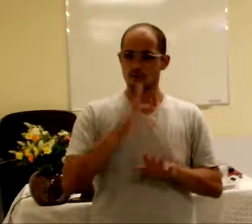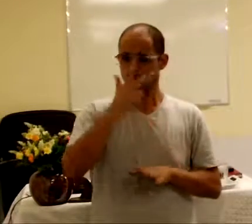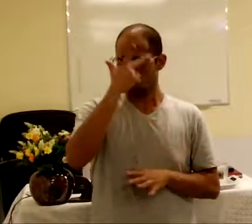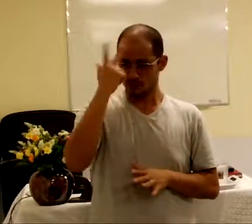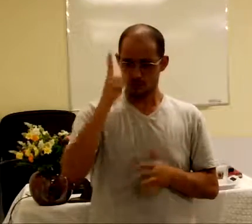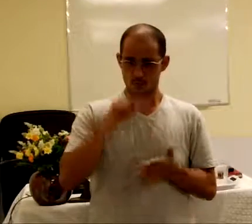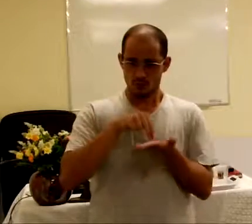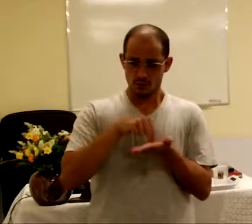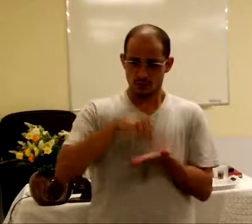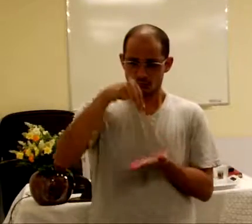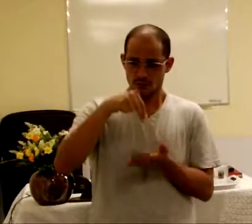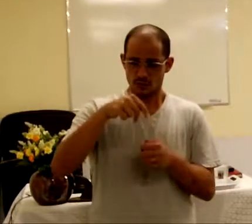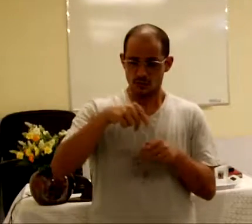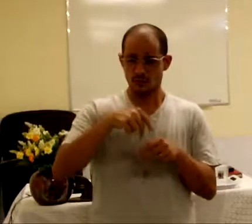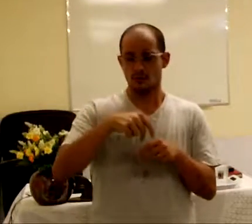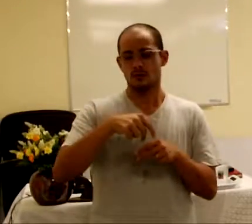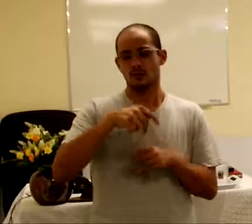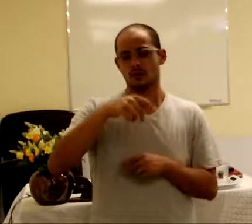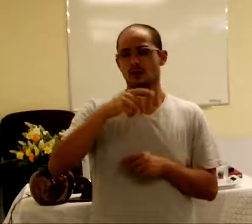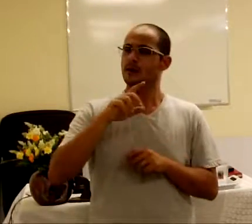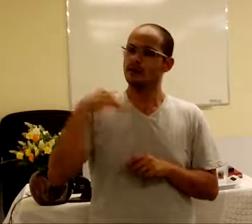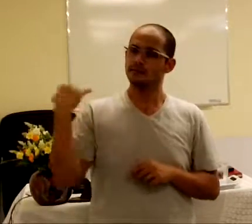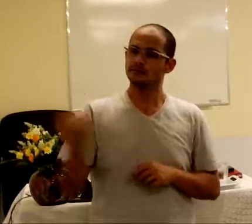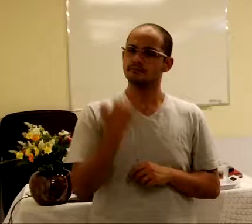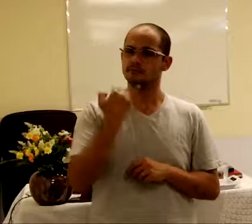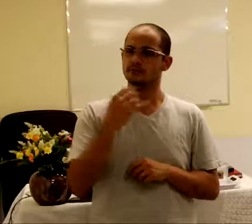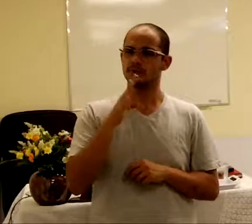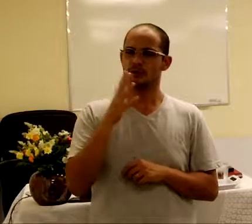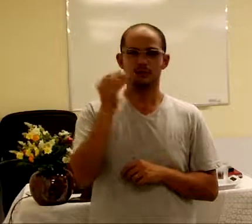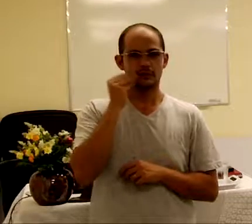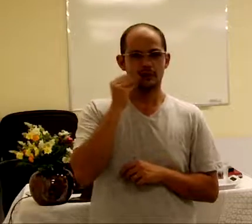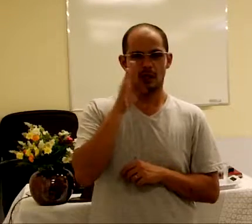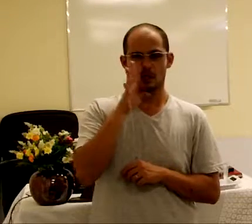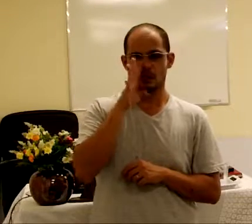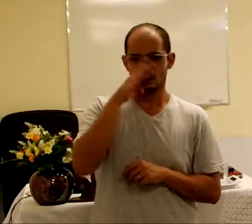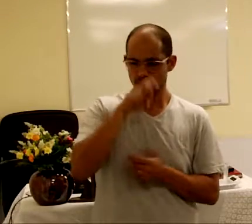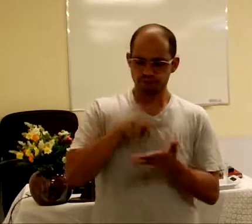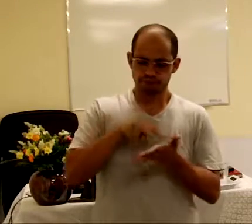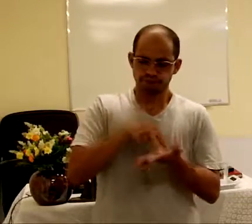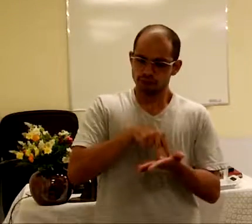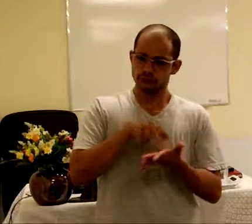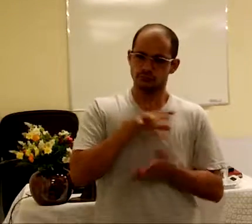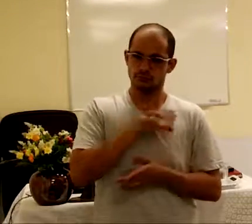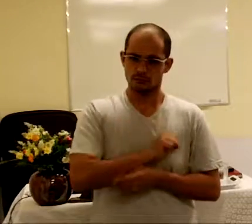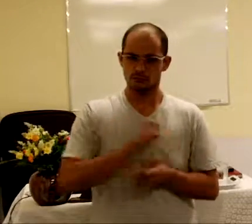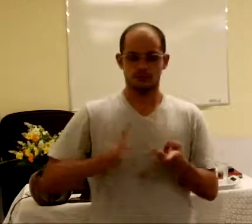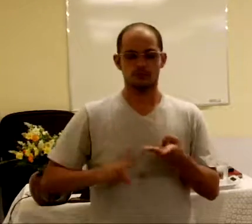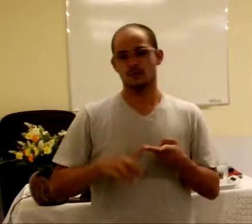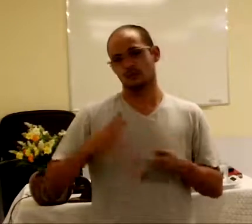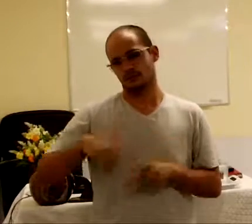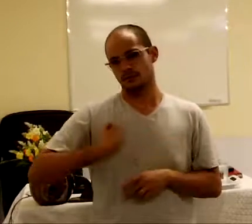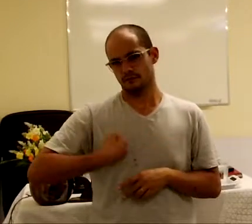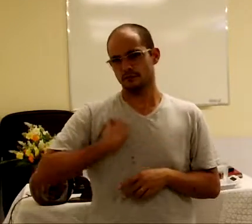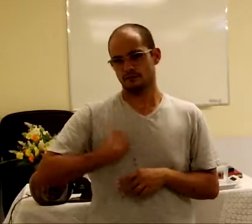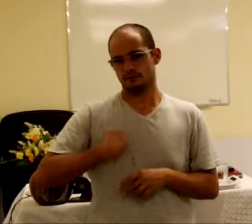pelo esforço que ele faz em domar suas más tendências. Né? Em vencer essas dificuldades. Em viver aquilo que se